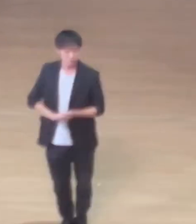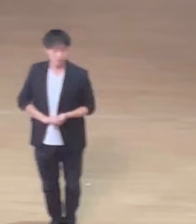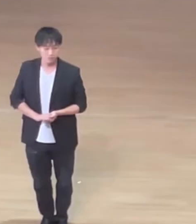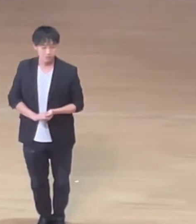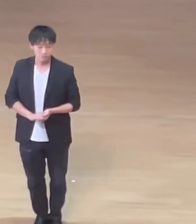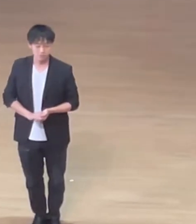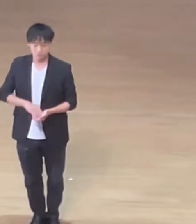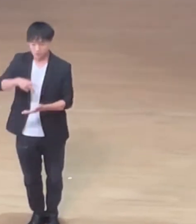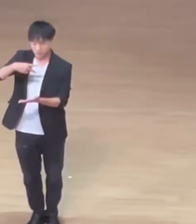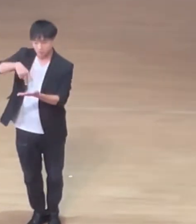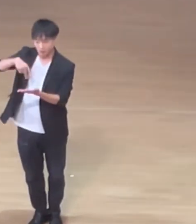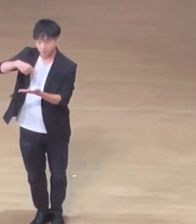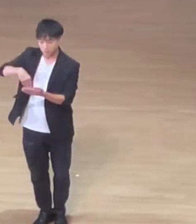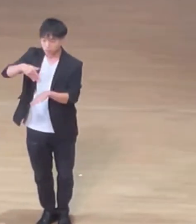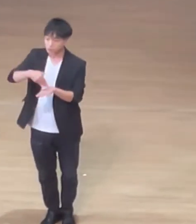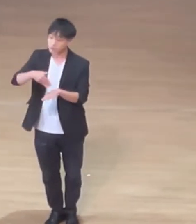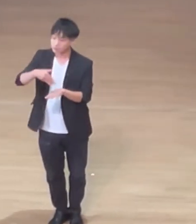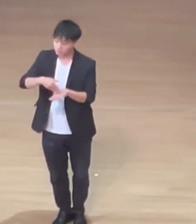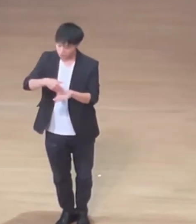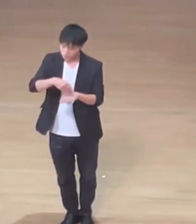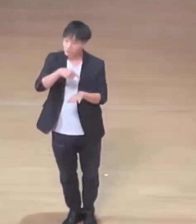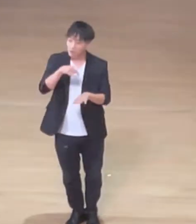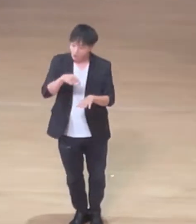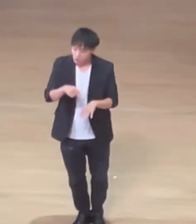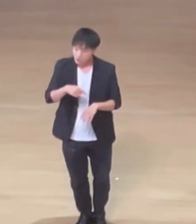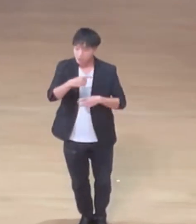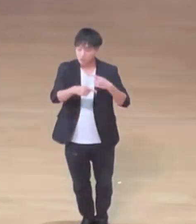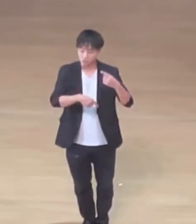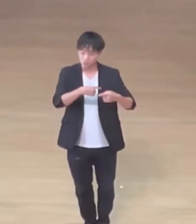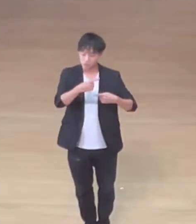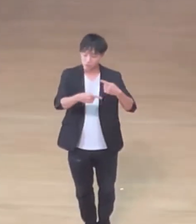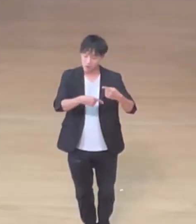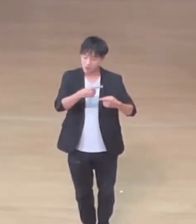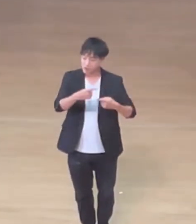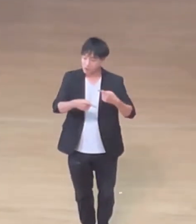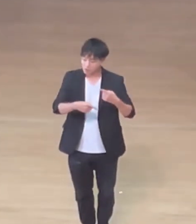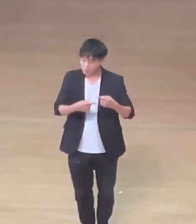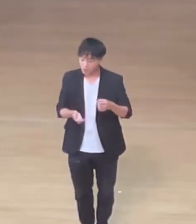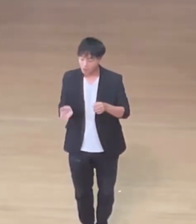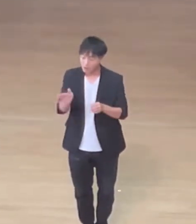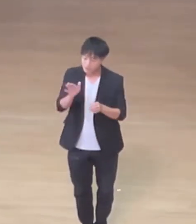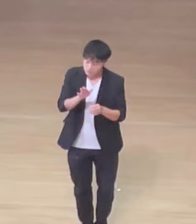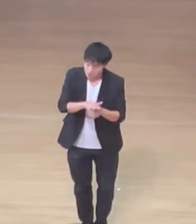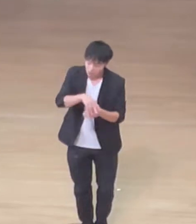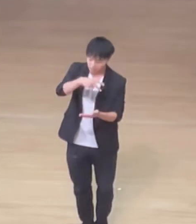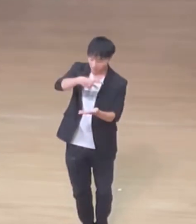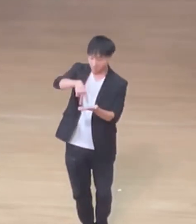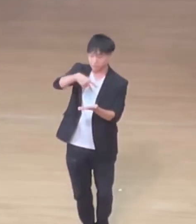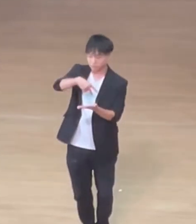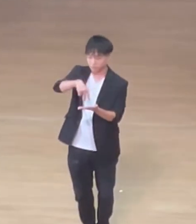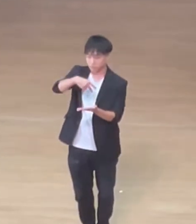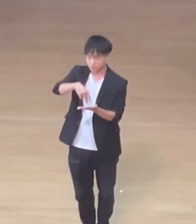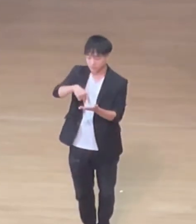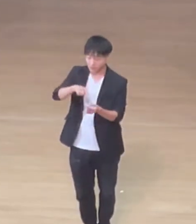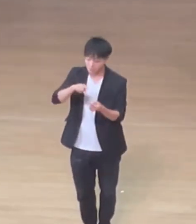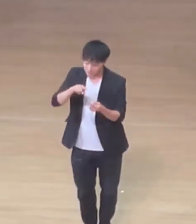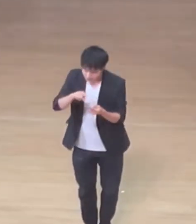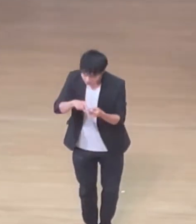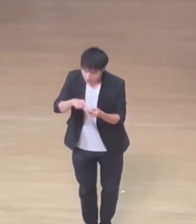ダンスレッスンは手話融合の振り付けに沿ったレッスンの内容であること